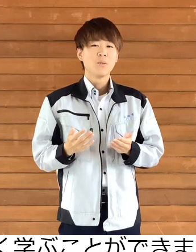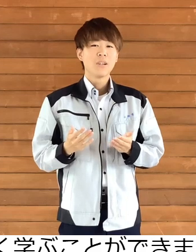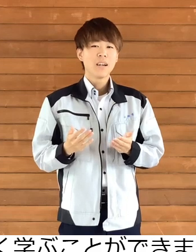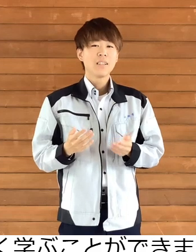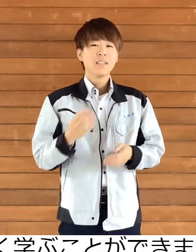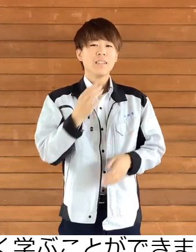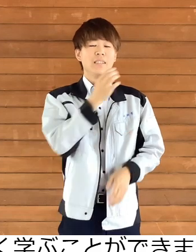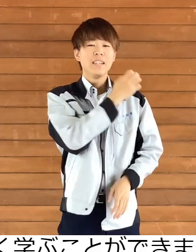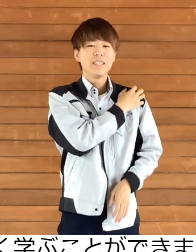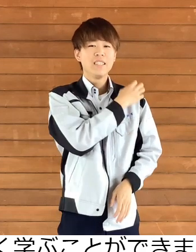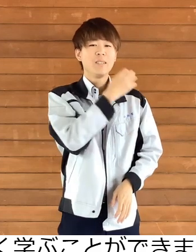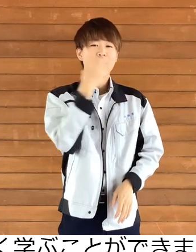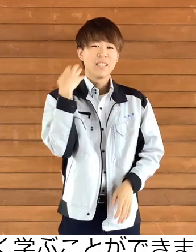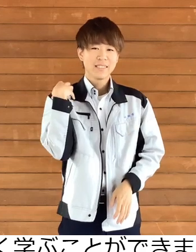ができ